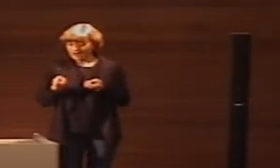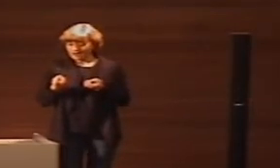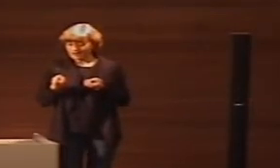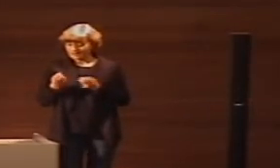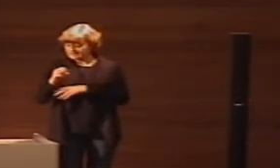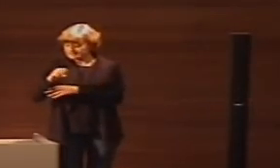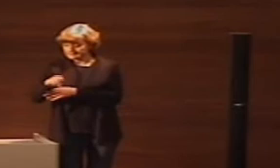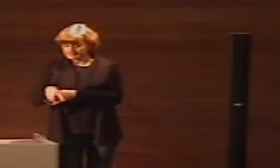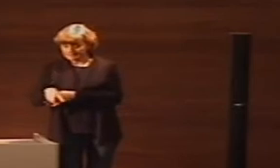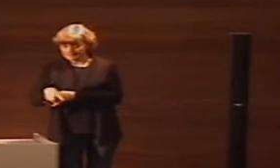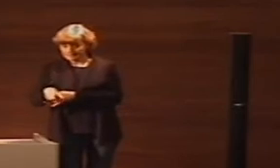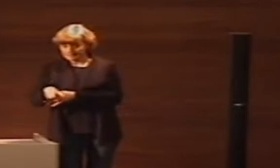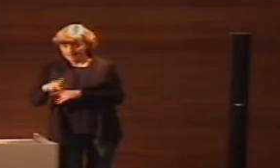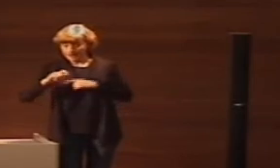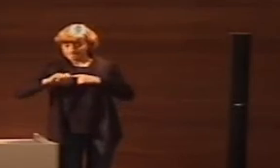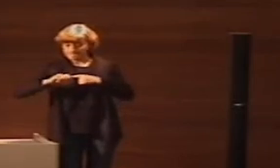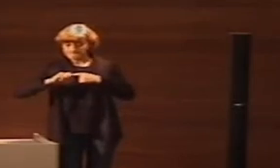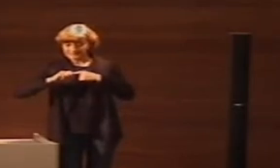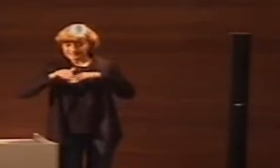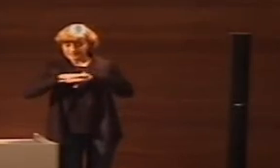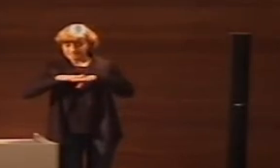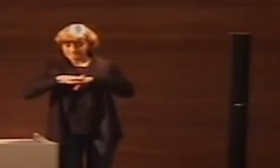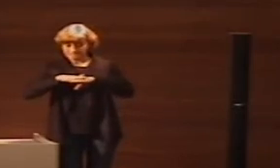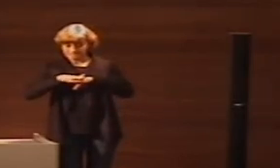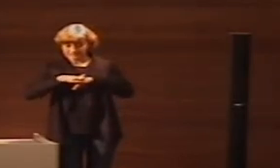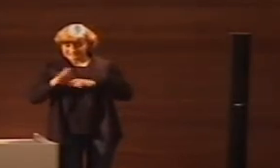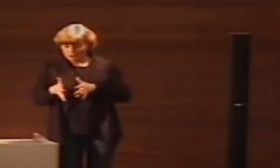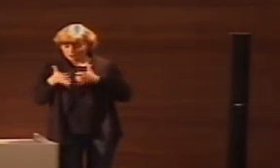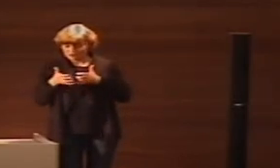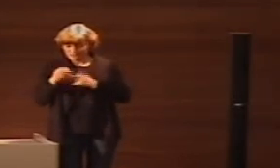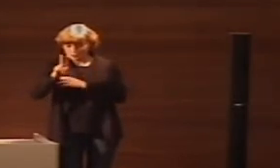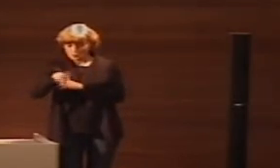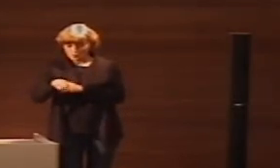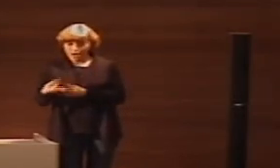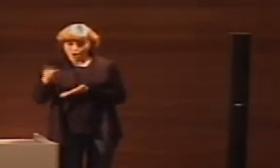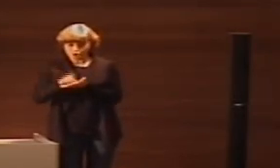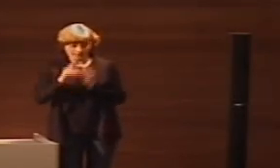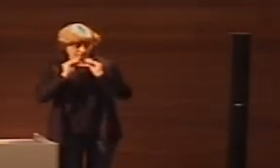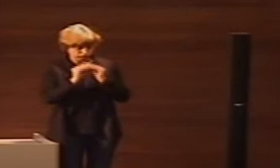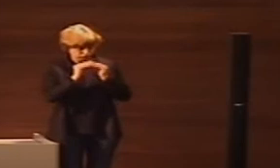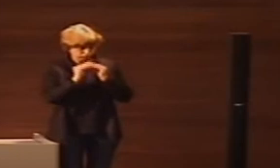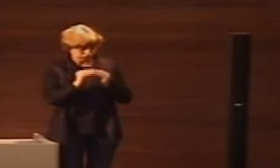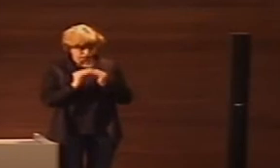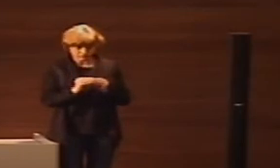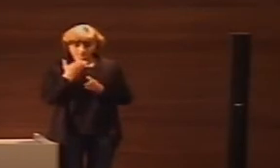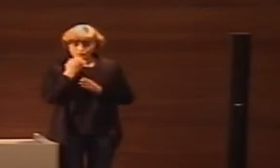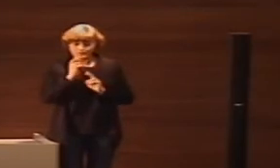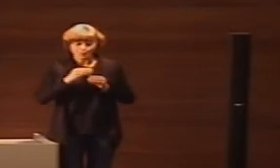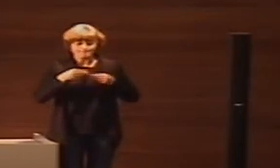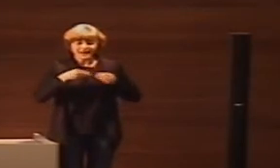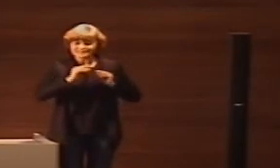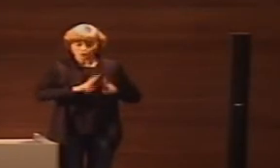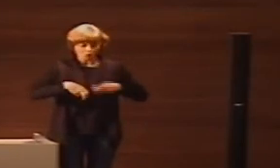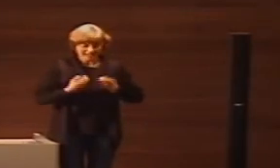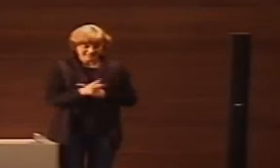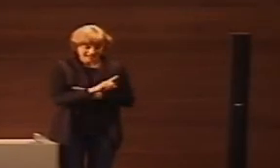residuos, pues estas materias primas que hubiéramos obtenido se van a tener que fabricar de origen, ¿no? Y